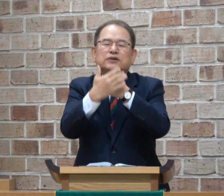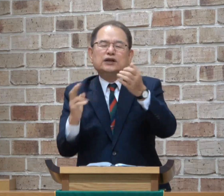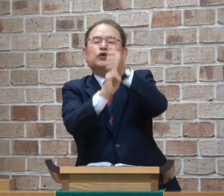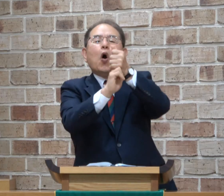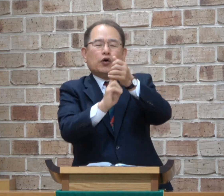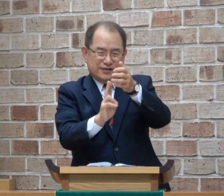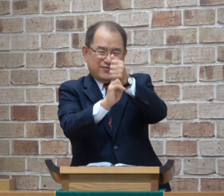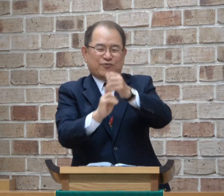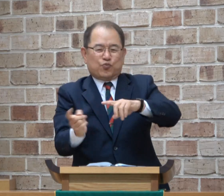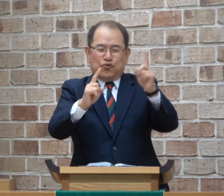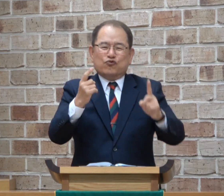믿습니다.